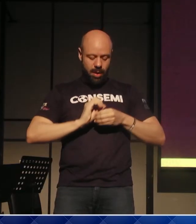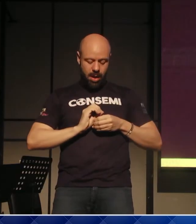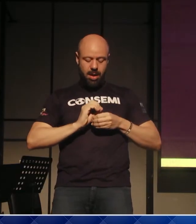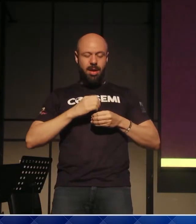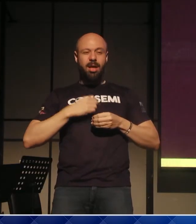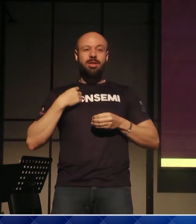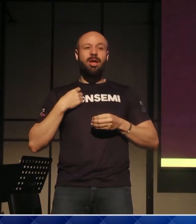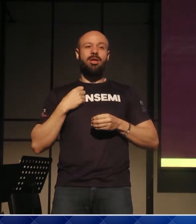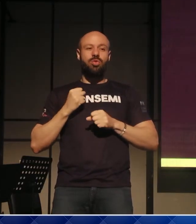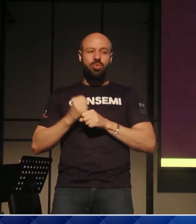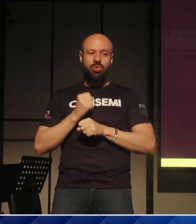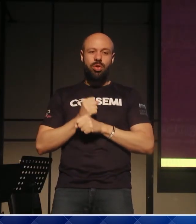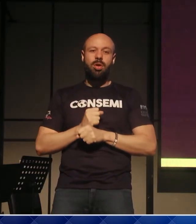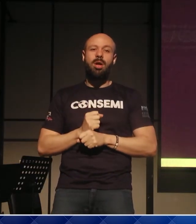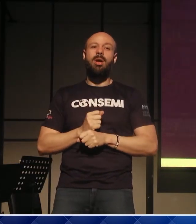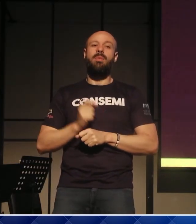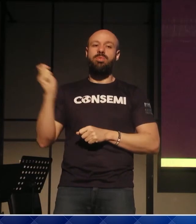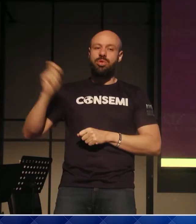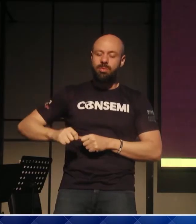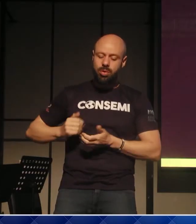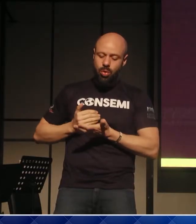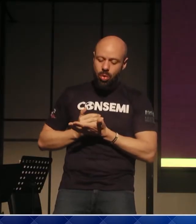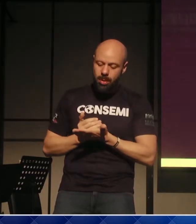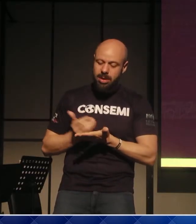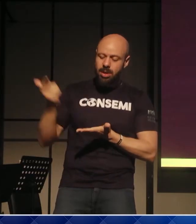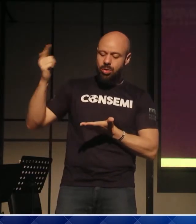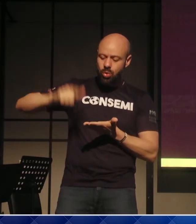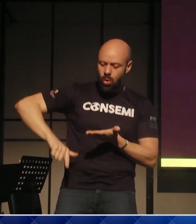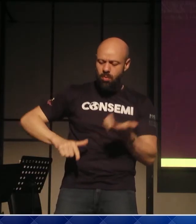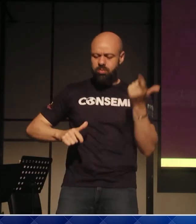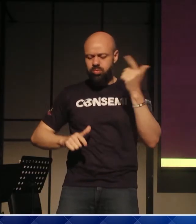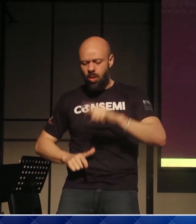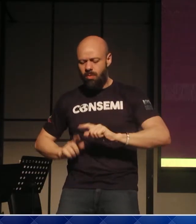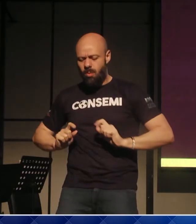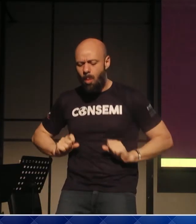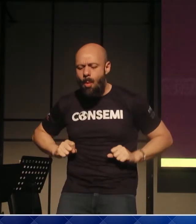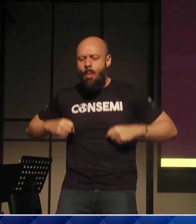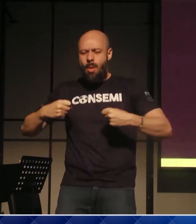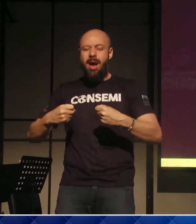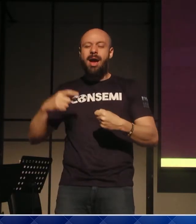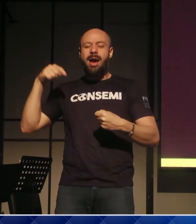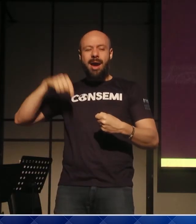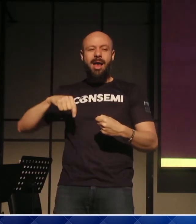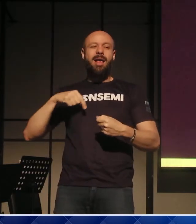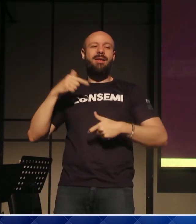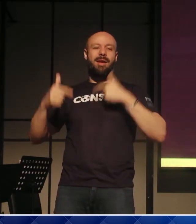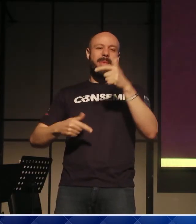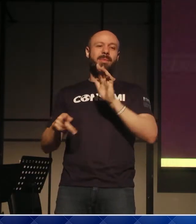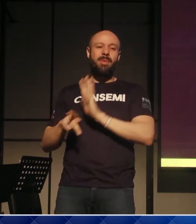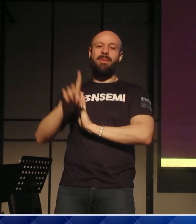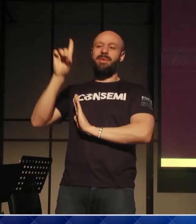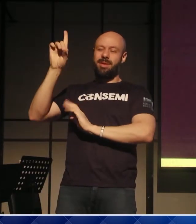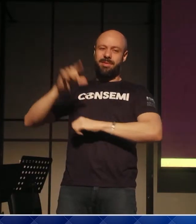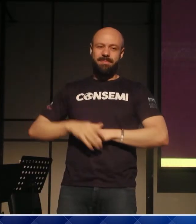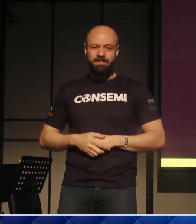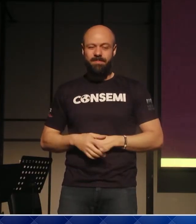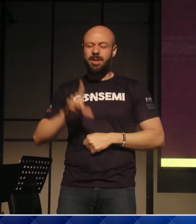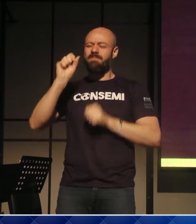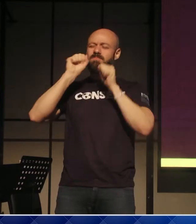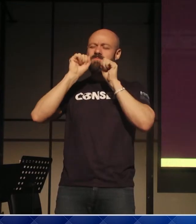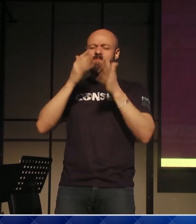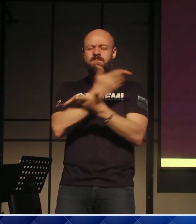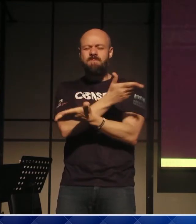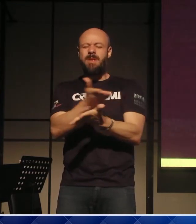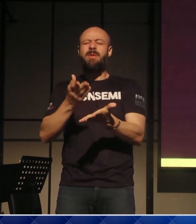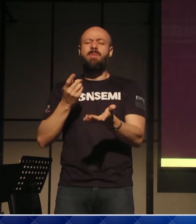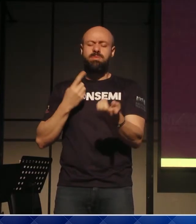momento crucial de reinício, de recomeço. E isso é obra do Senhor. Que Deus possa seguir abençoando a vida de vocês, prosperando